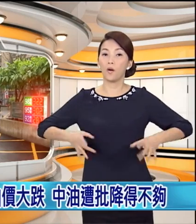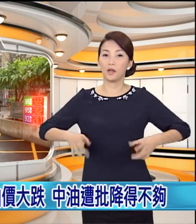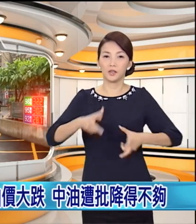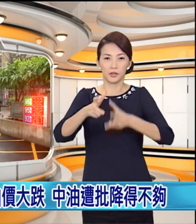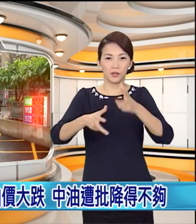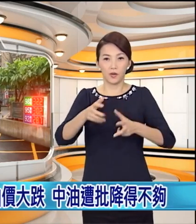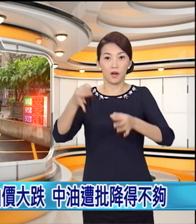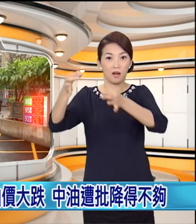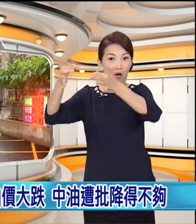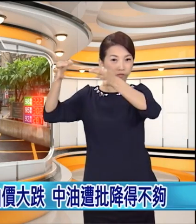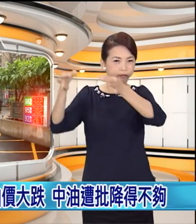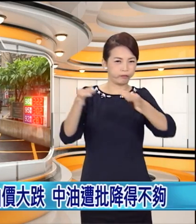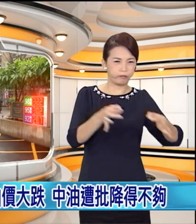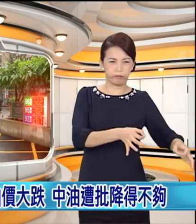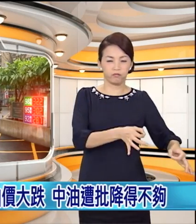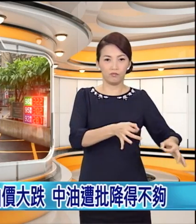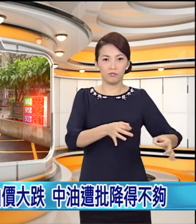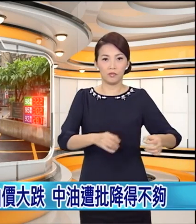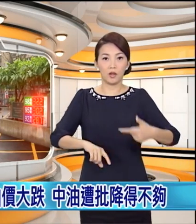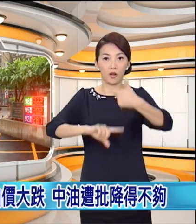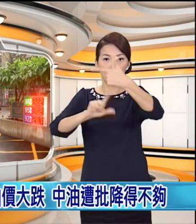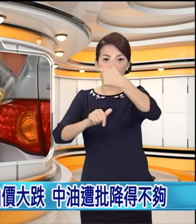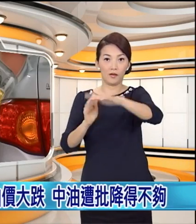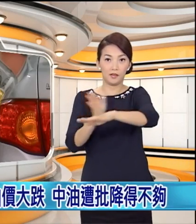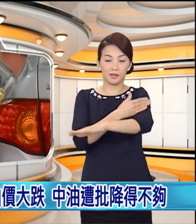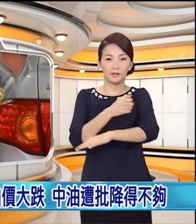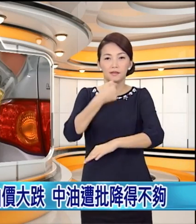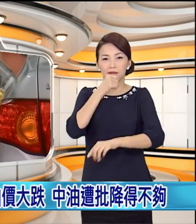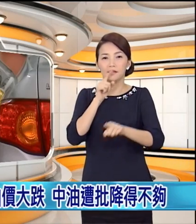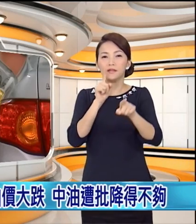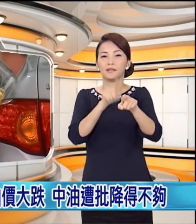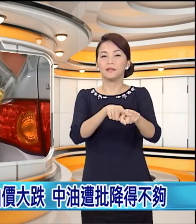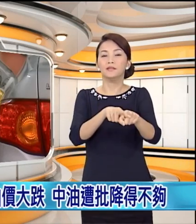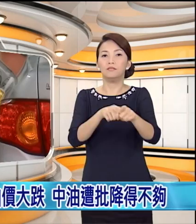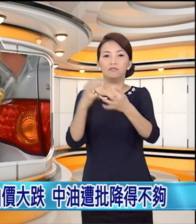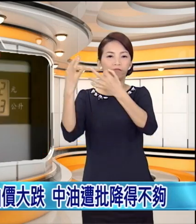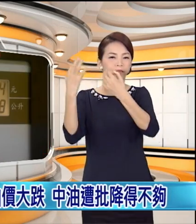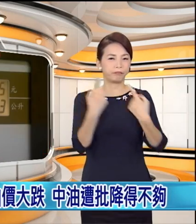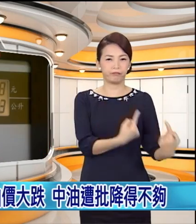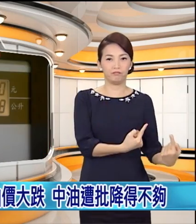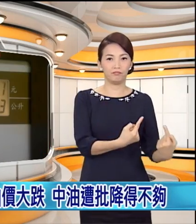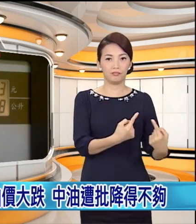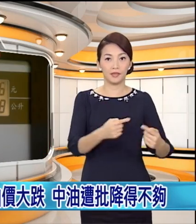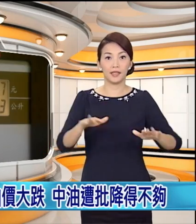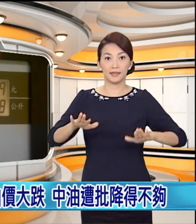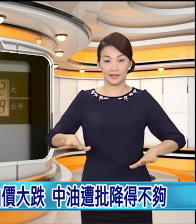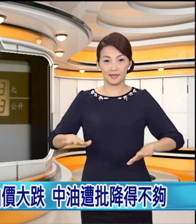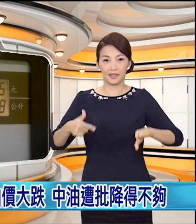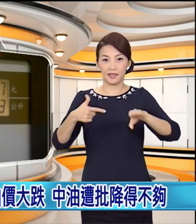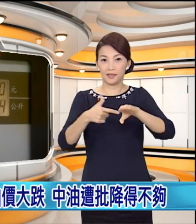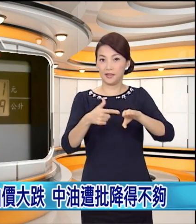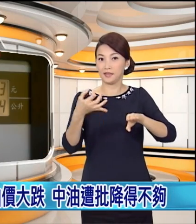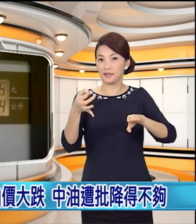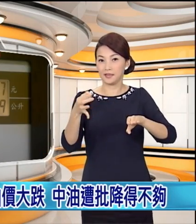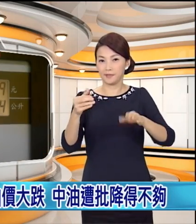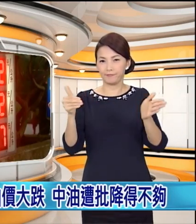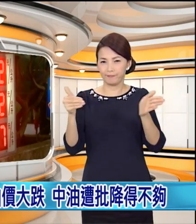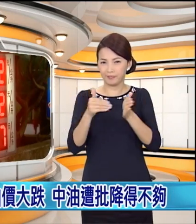国际油价不断走跌，国内油价也从六月起跟着连续调降，目前的价格已经